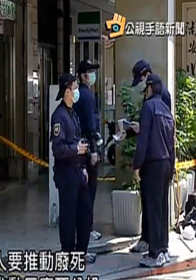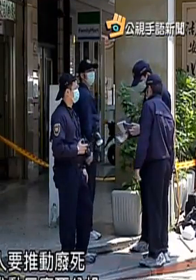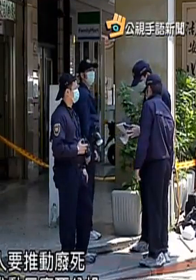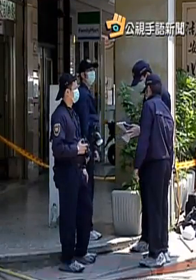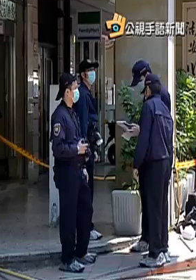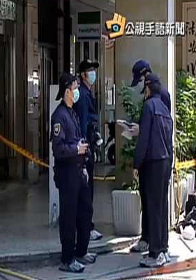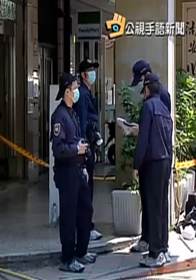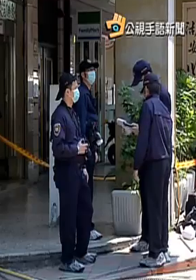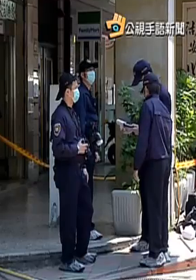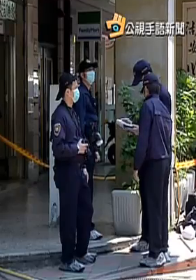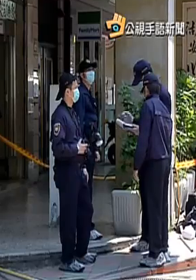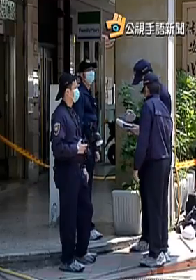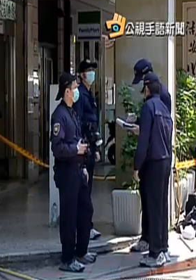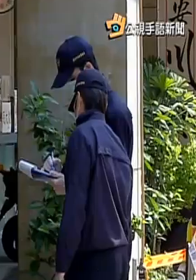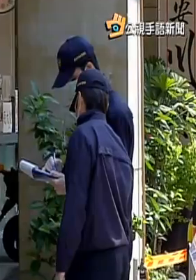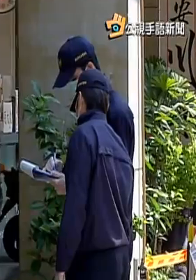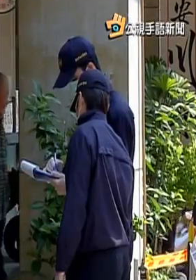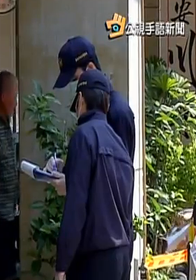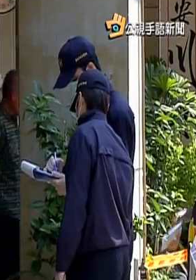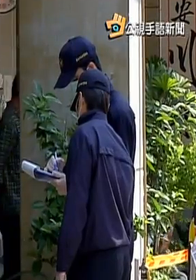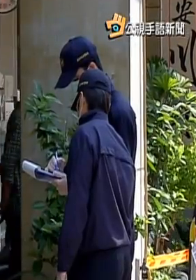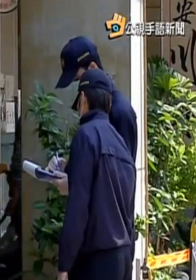记者陈嘉欣、林志坚、吴家宝台北报道。